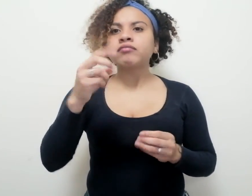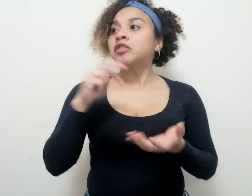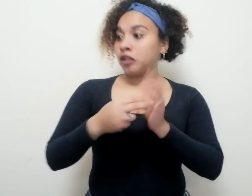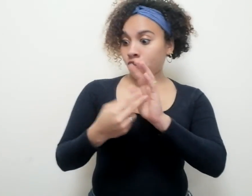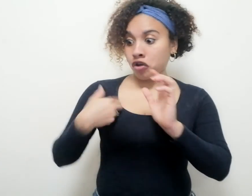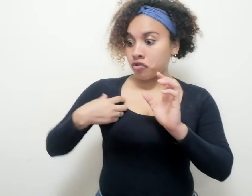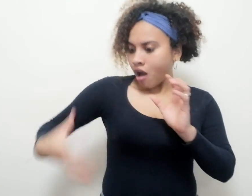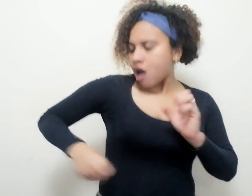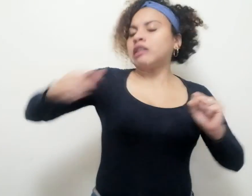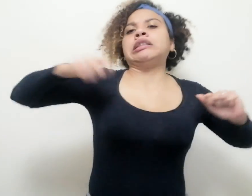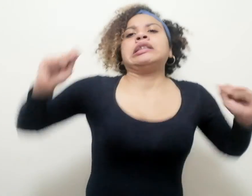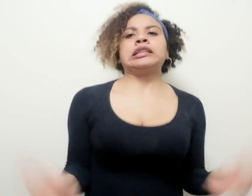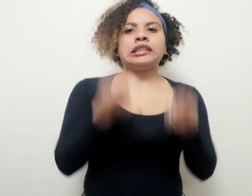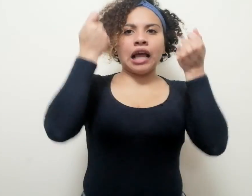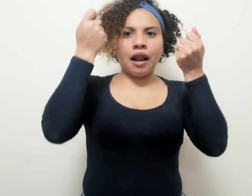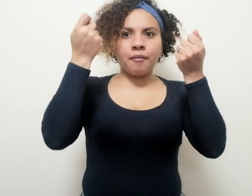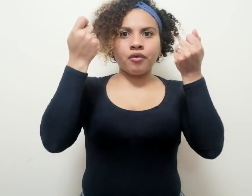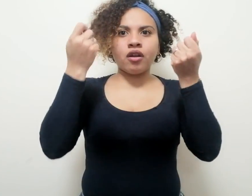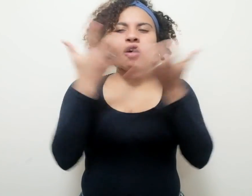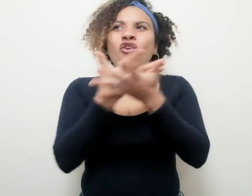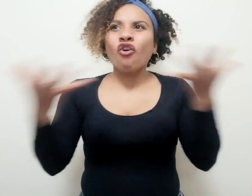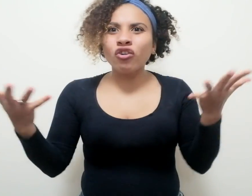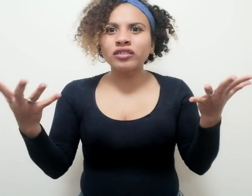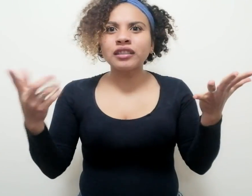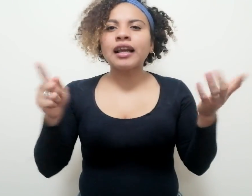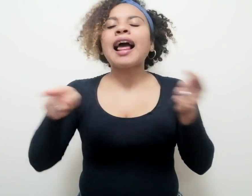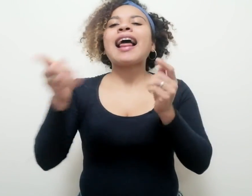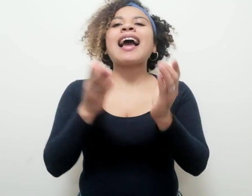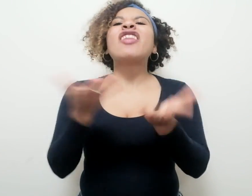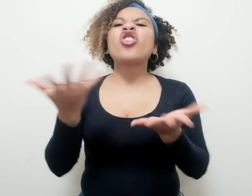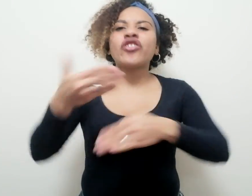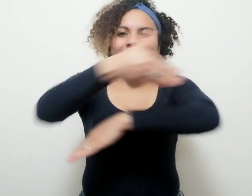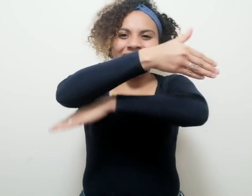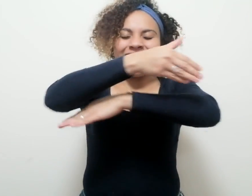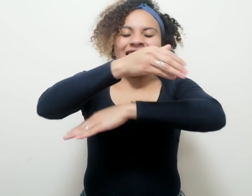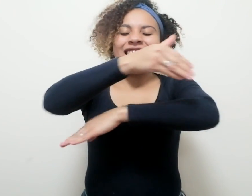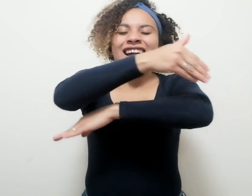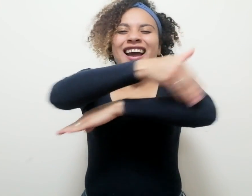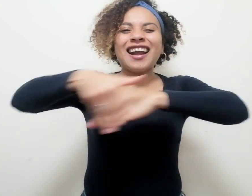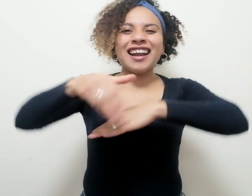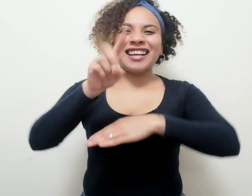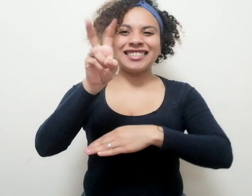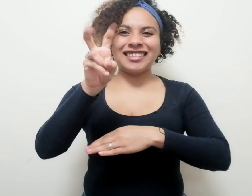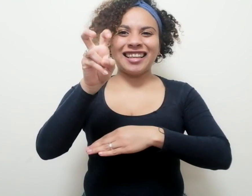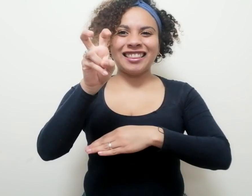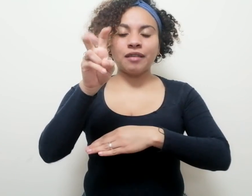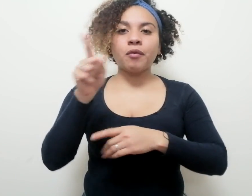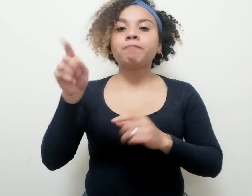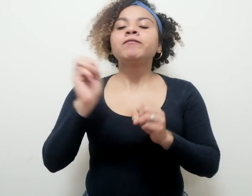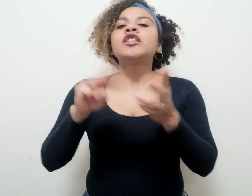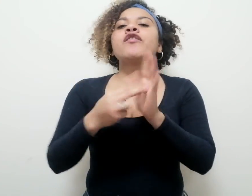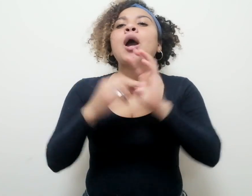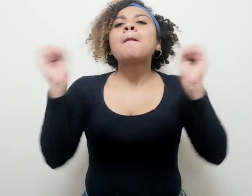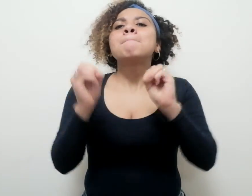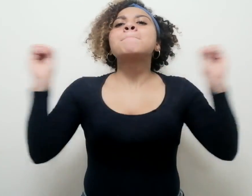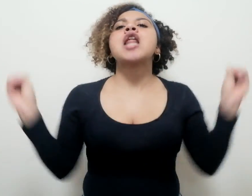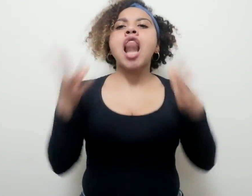y no robado de una escaramuza en la carrera 7ª, Un milagro en Bogotá, según el título de su